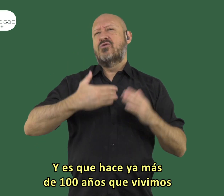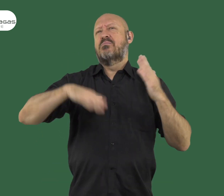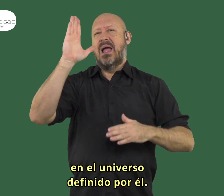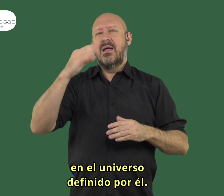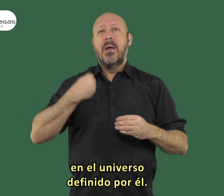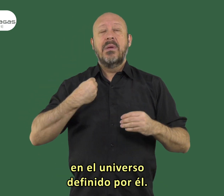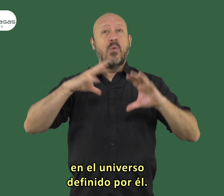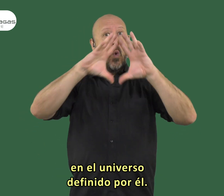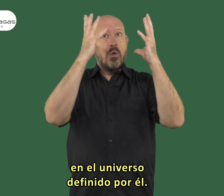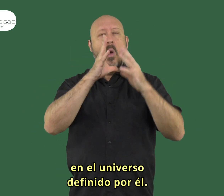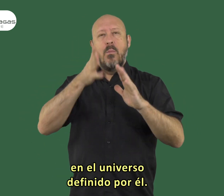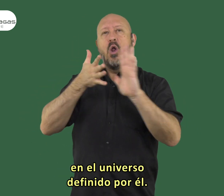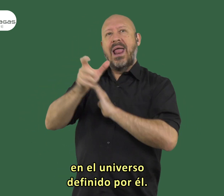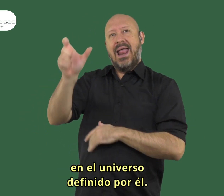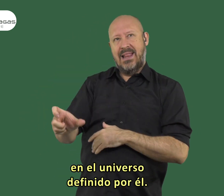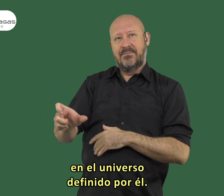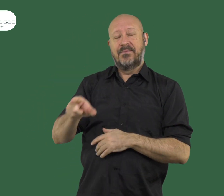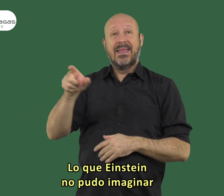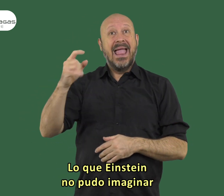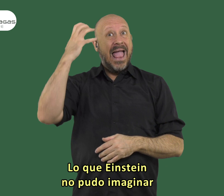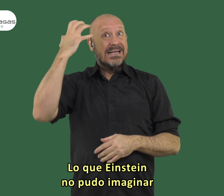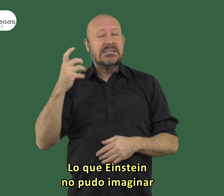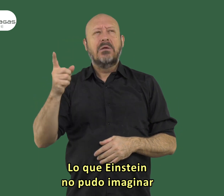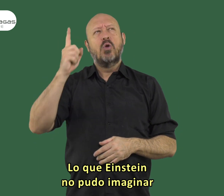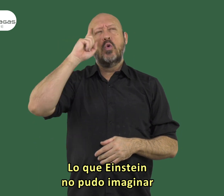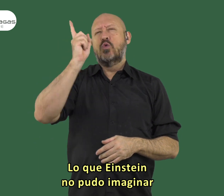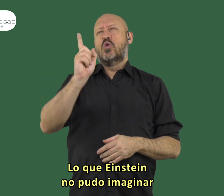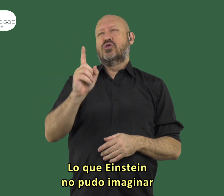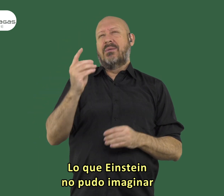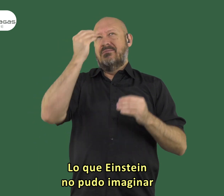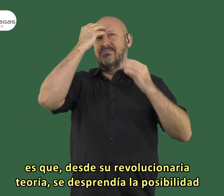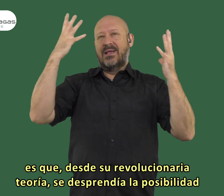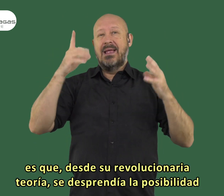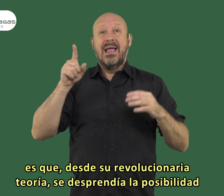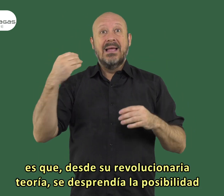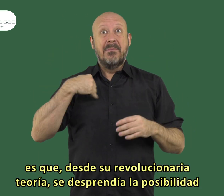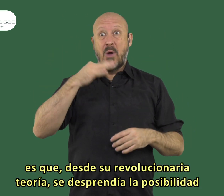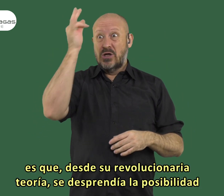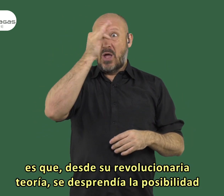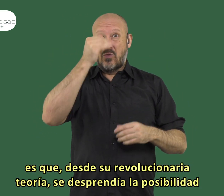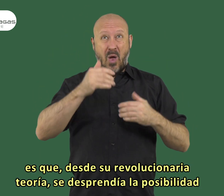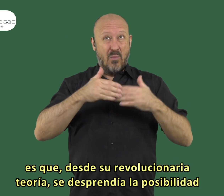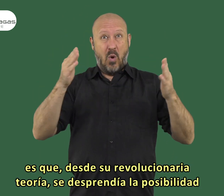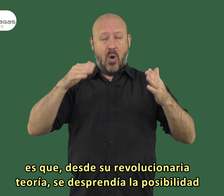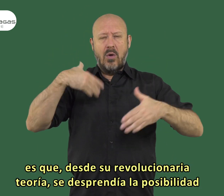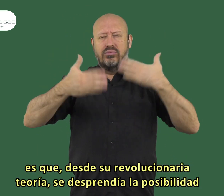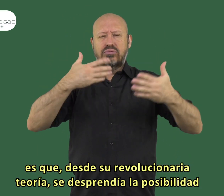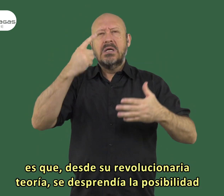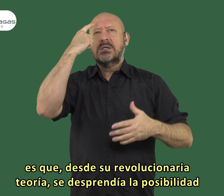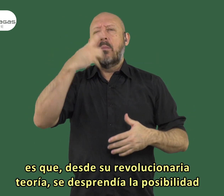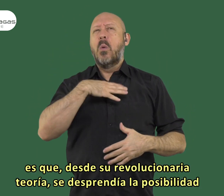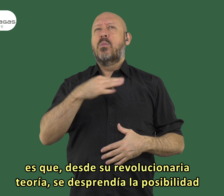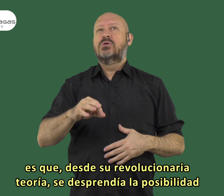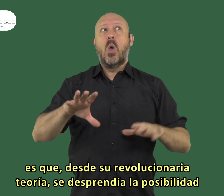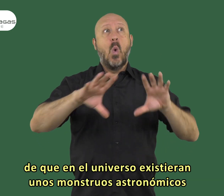que vivimos en el universo definido por él. Lo que Einstein no pudo imaginar es que desde su revolucionaria teoría se